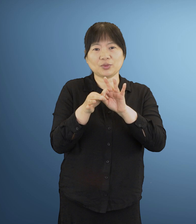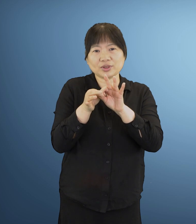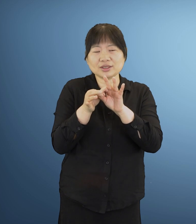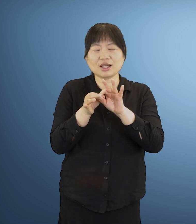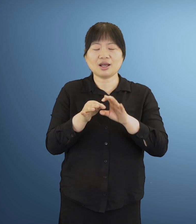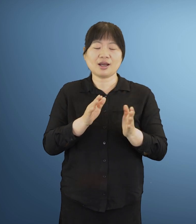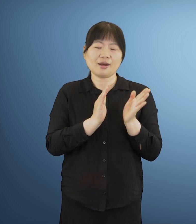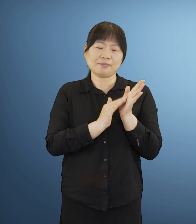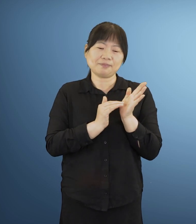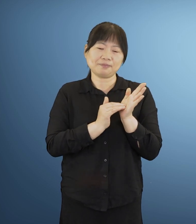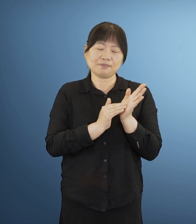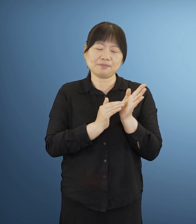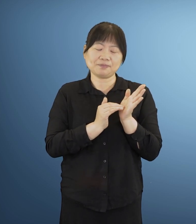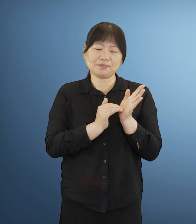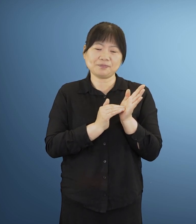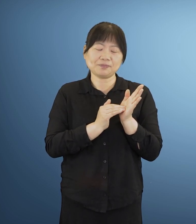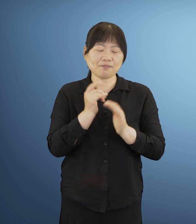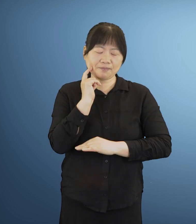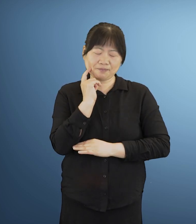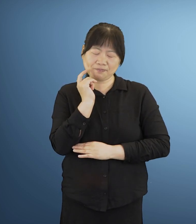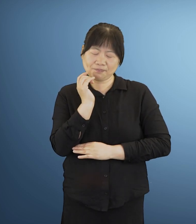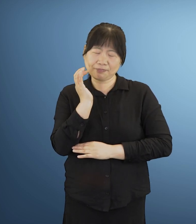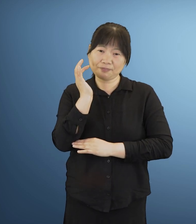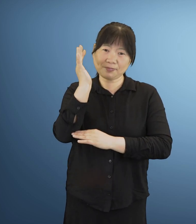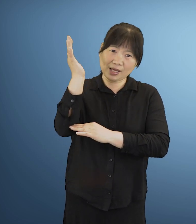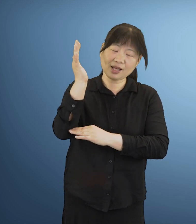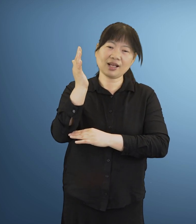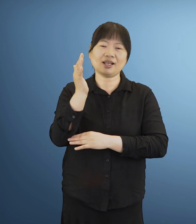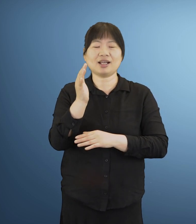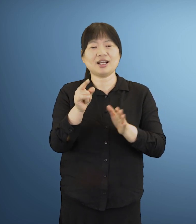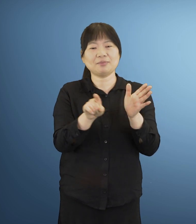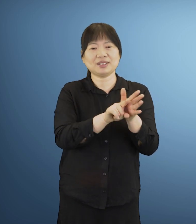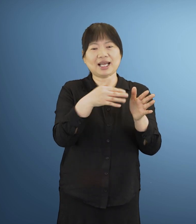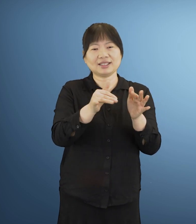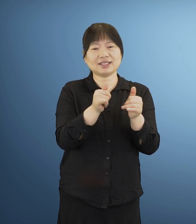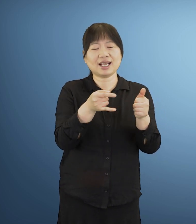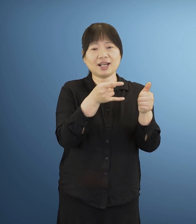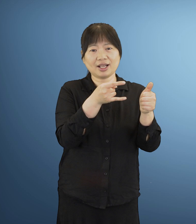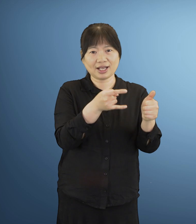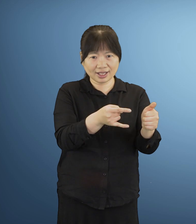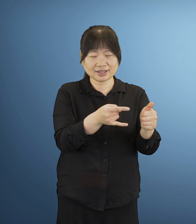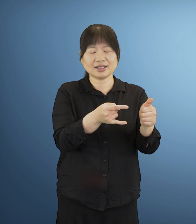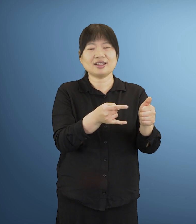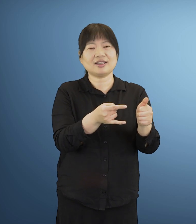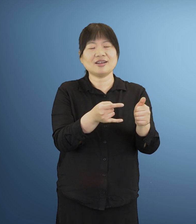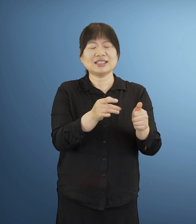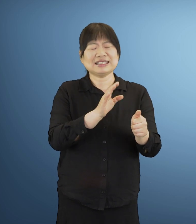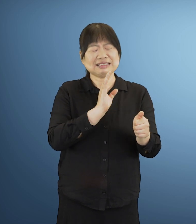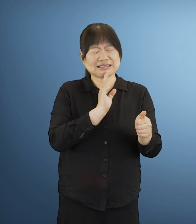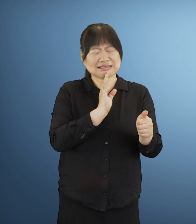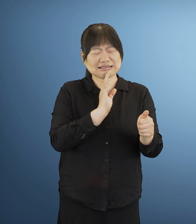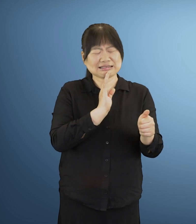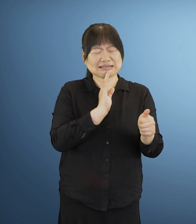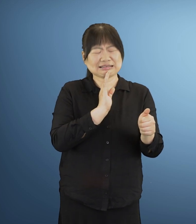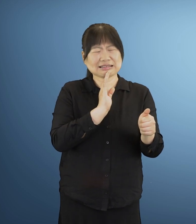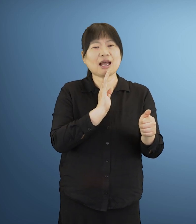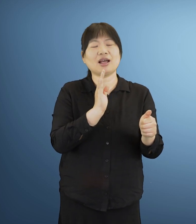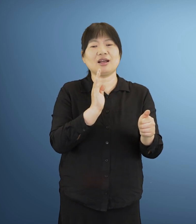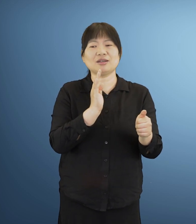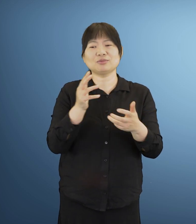이 비밀의 영광이 이방인 가운데 얼마나 풍성한지를 알게 하려